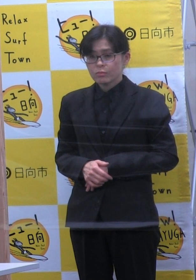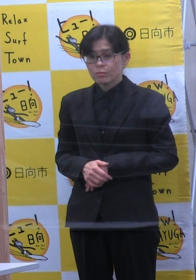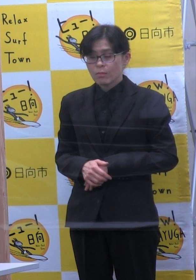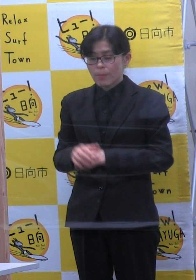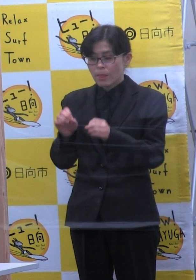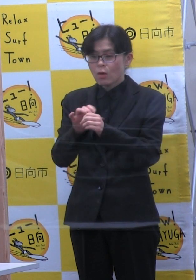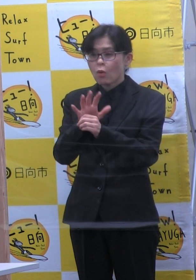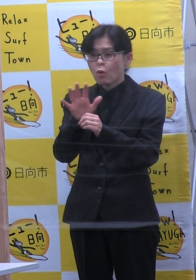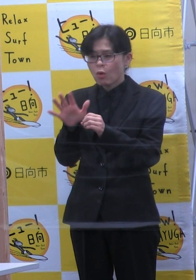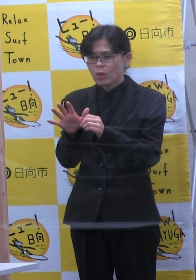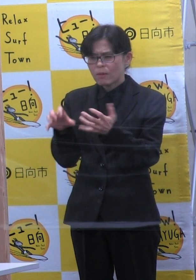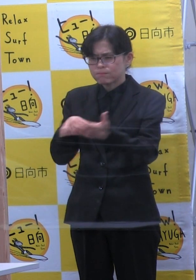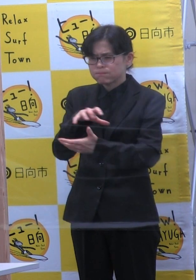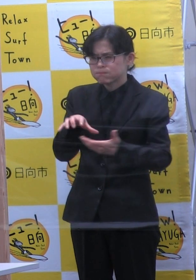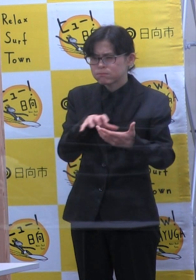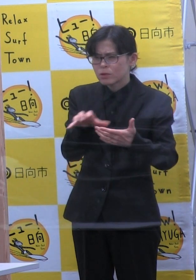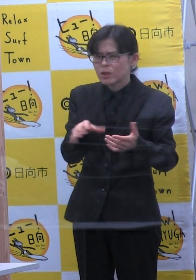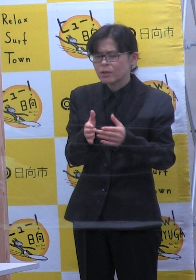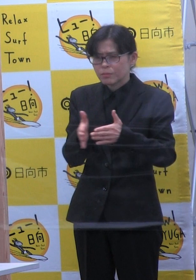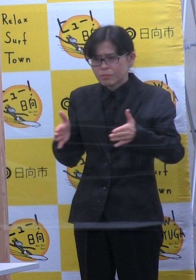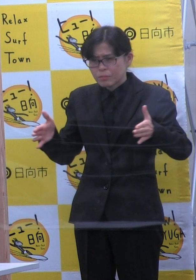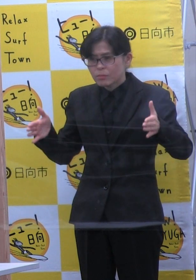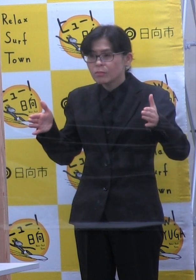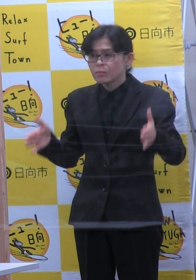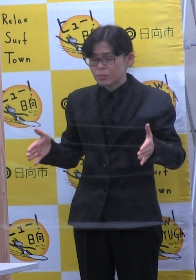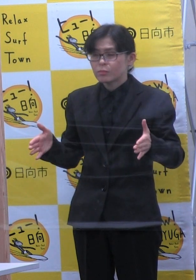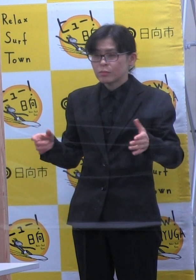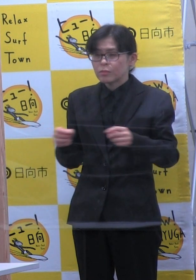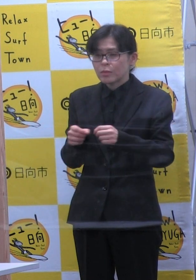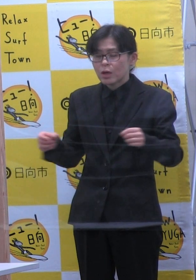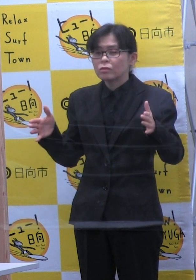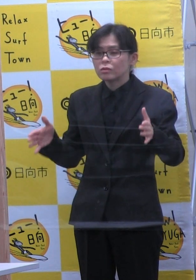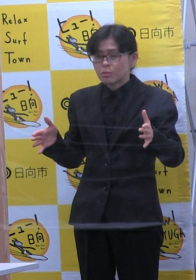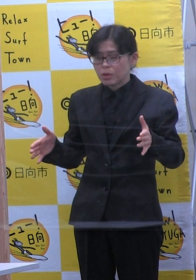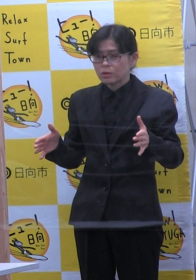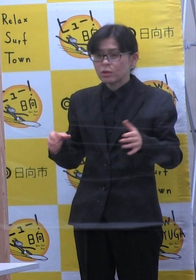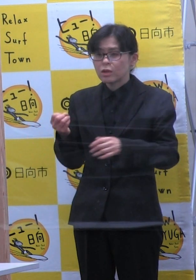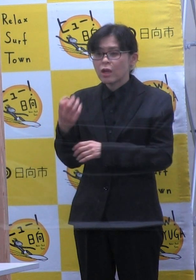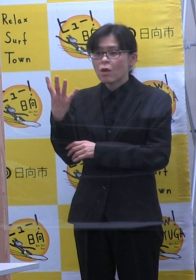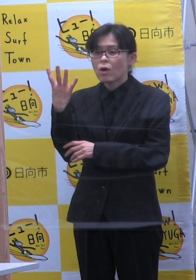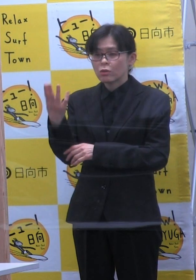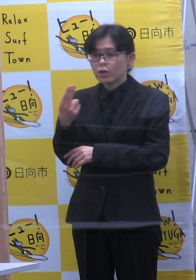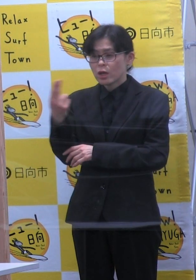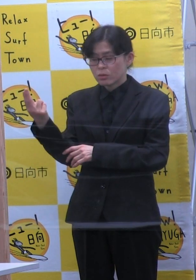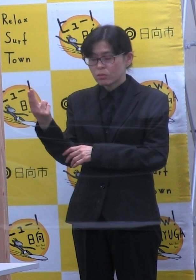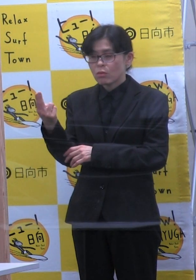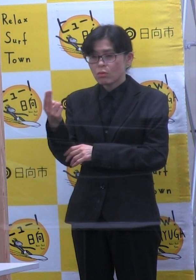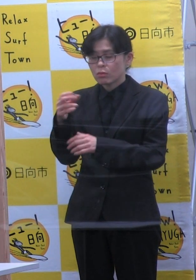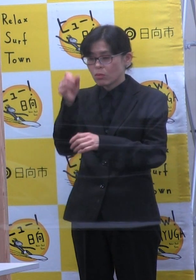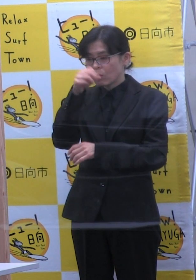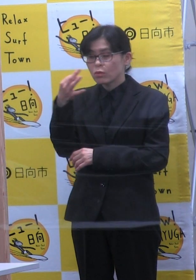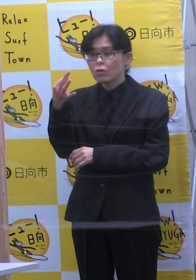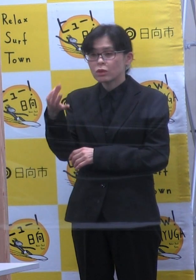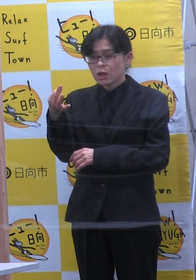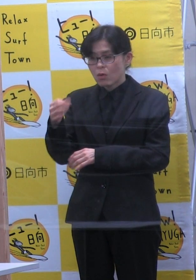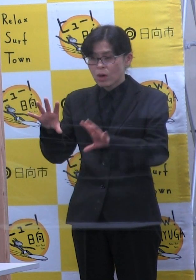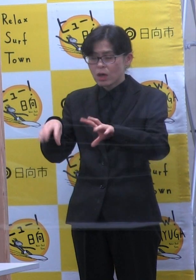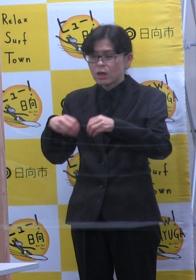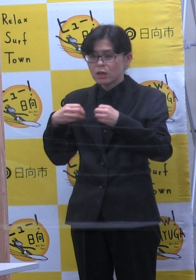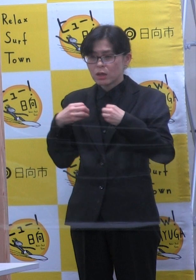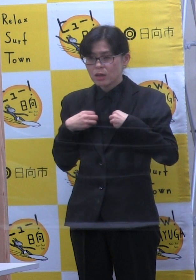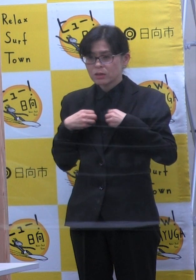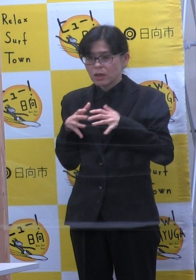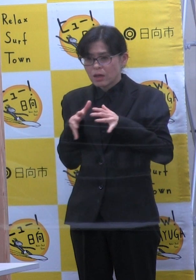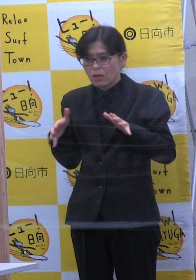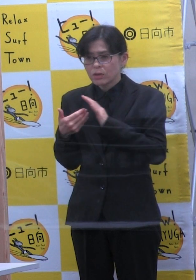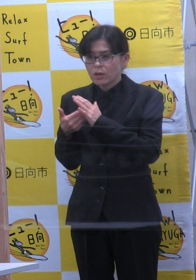コロナ禍の状況が予断を許さない中、令和4年度当初予算では、感染拡大防止